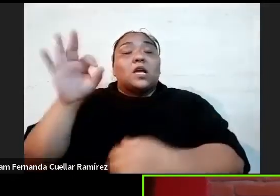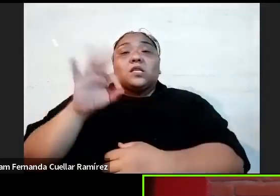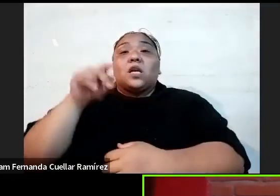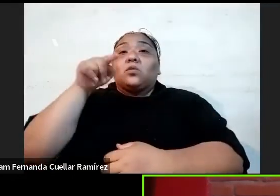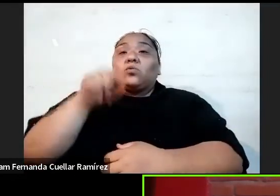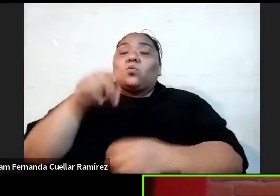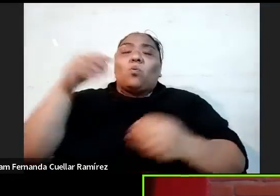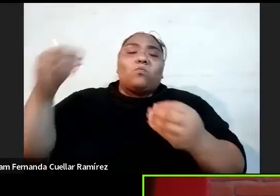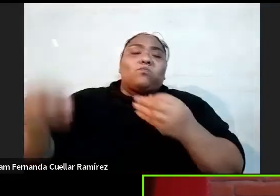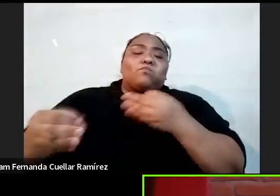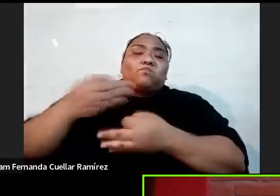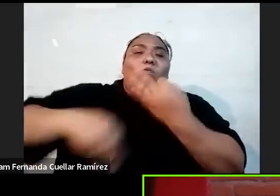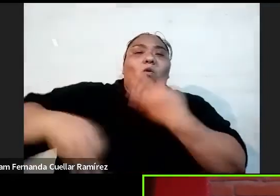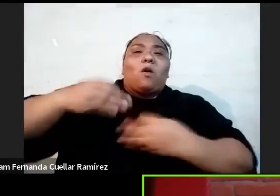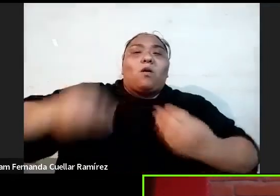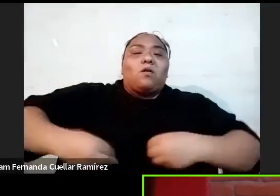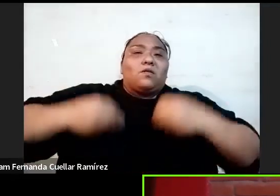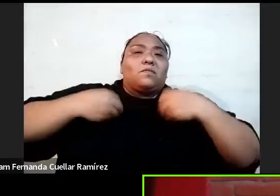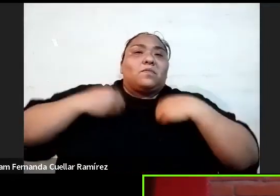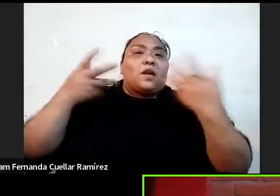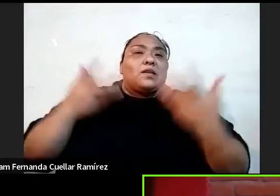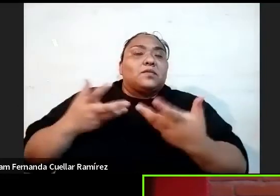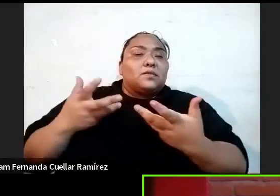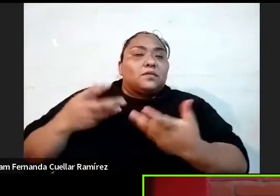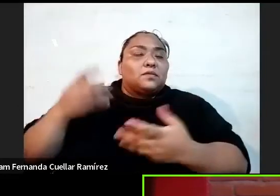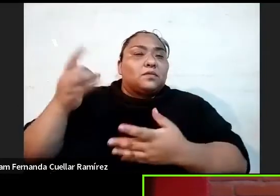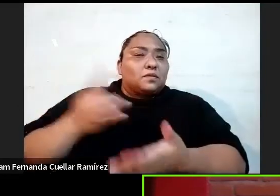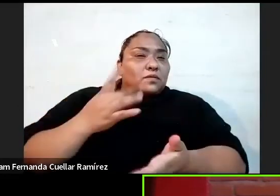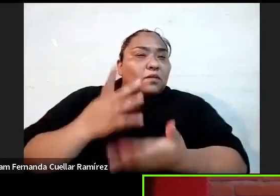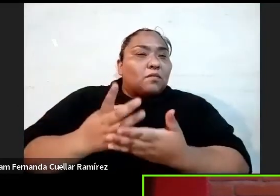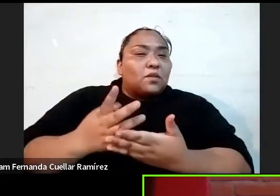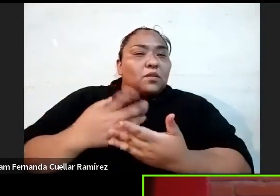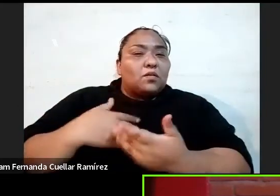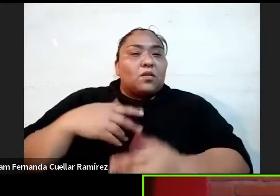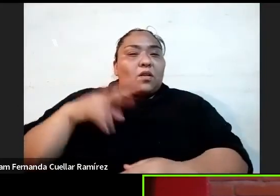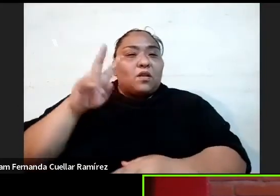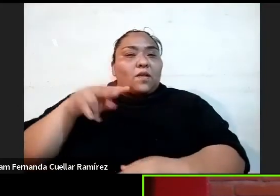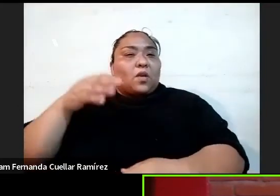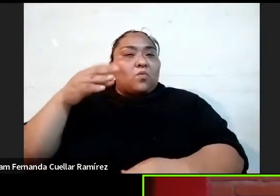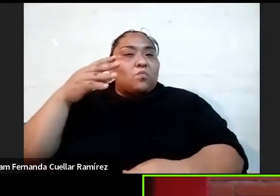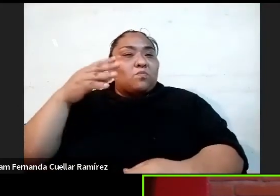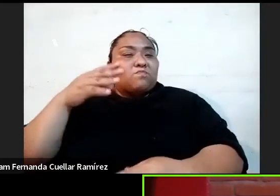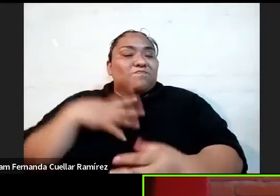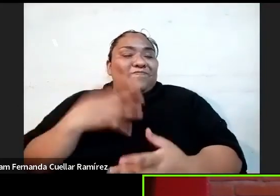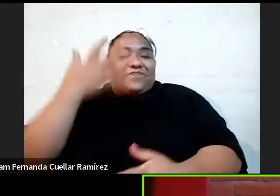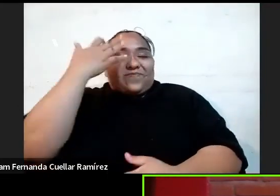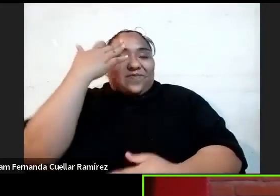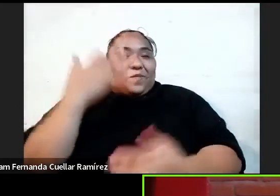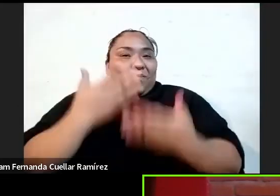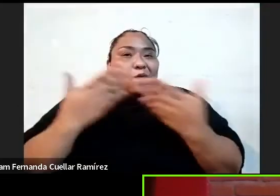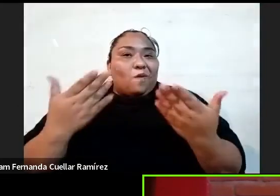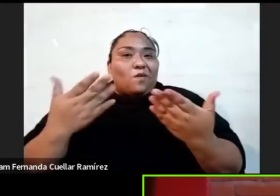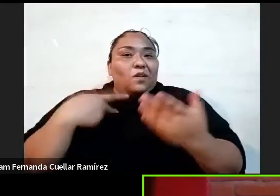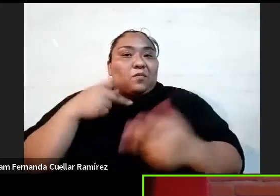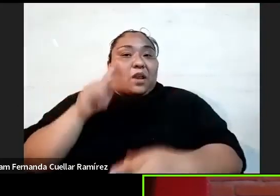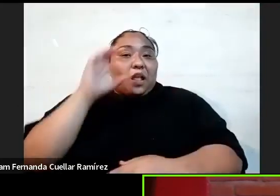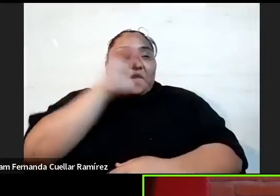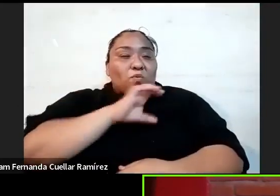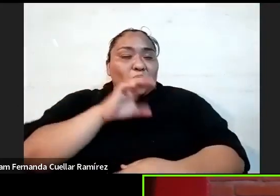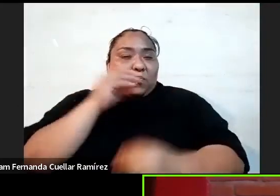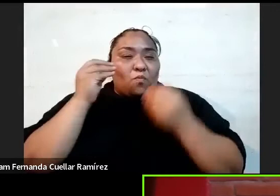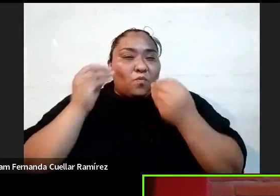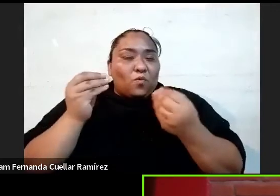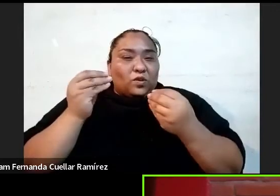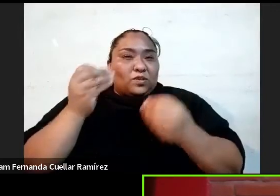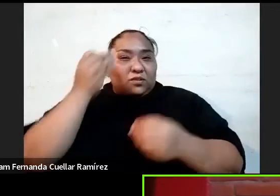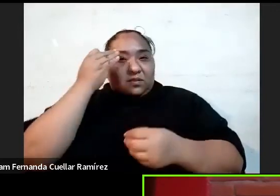empezando a hacer, sino solo un momento, no sé. Se me hace muy curioso porque he visto muchas personas en este